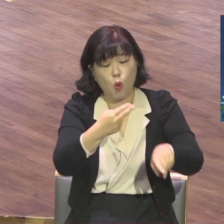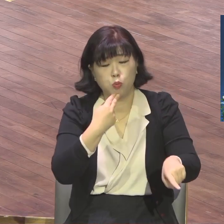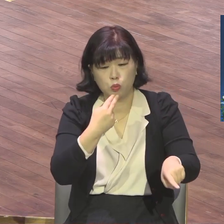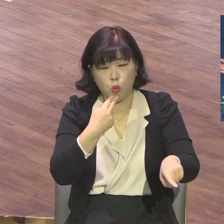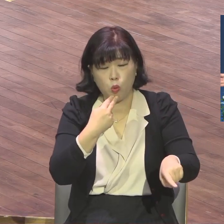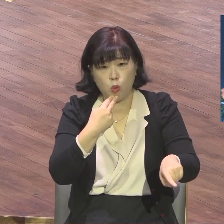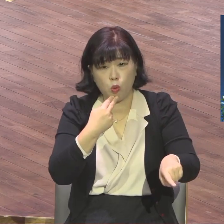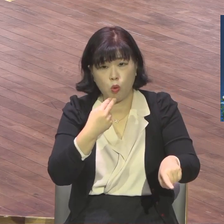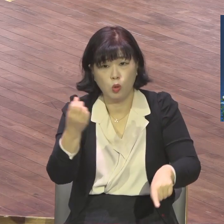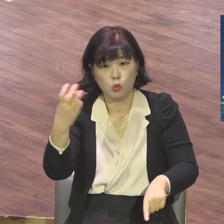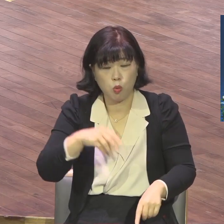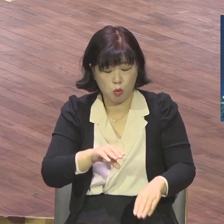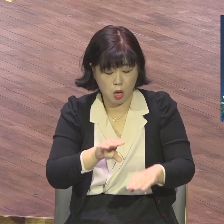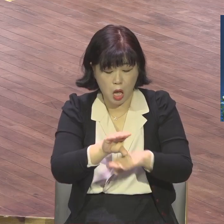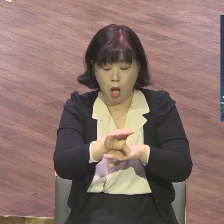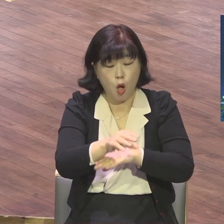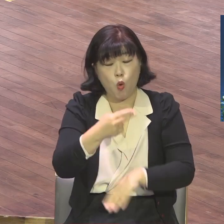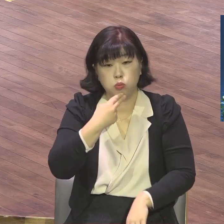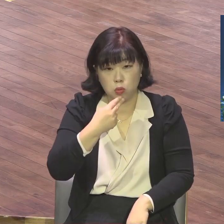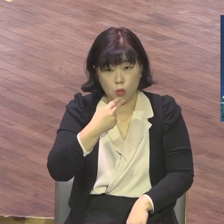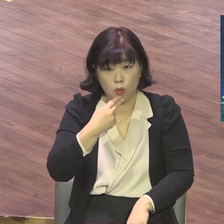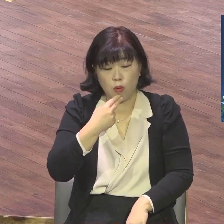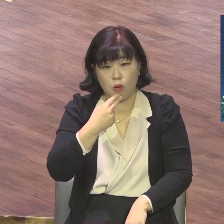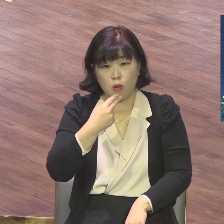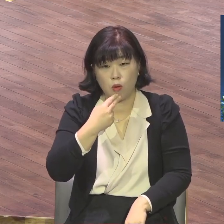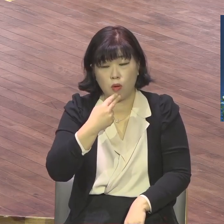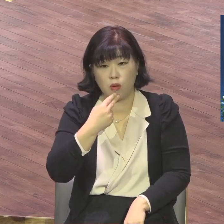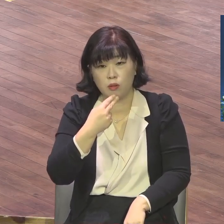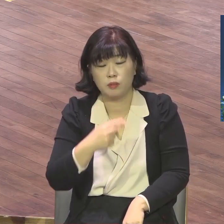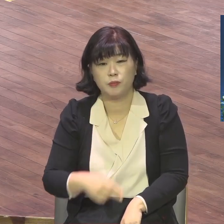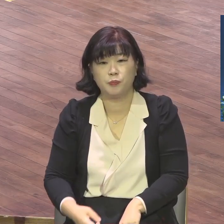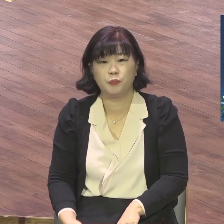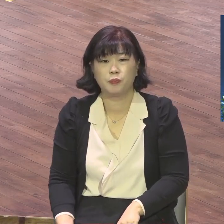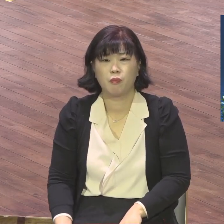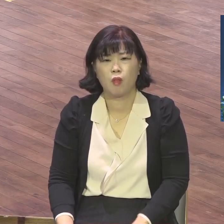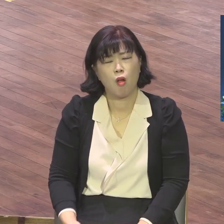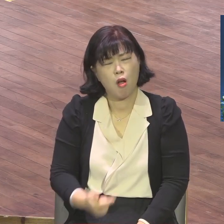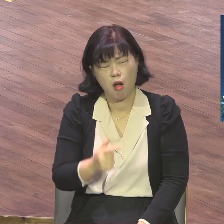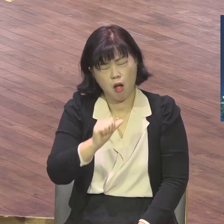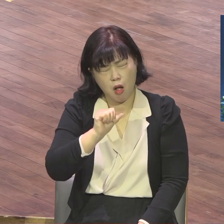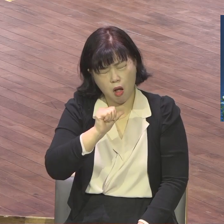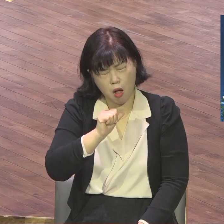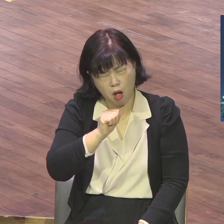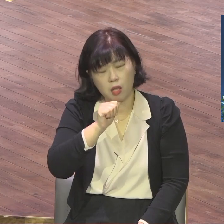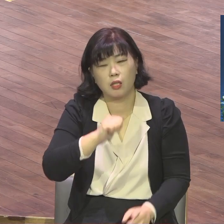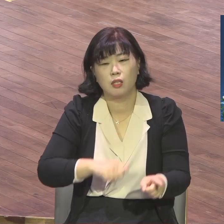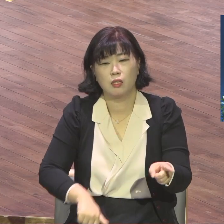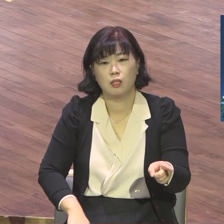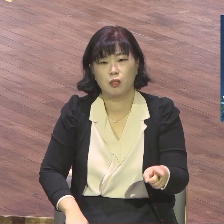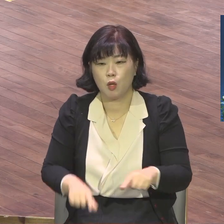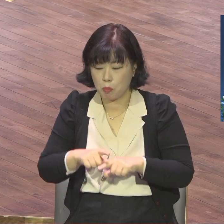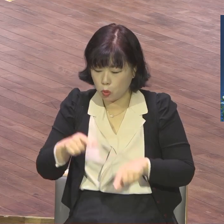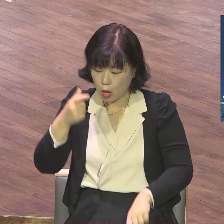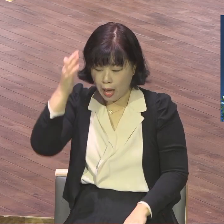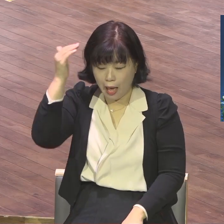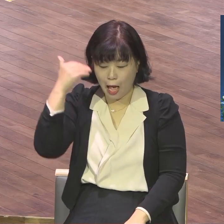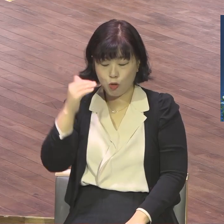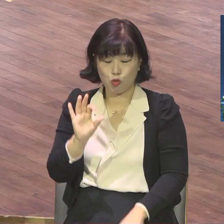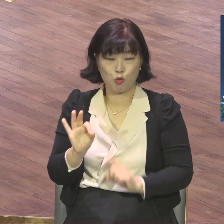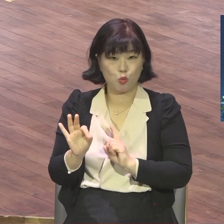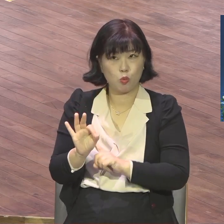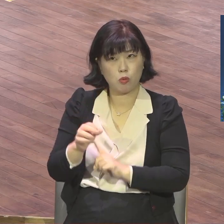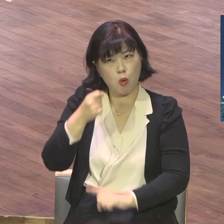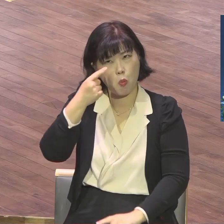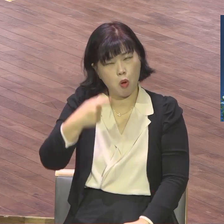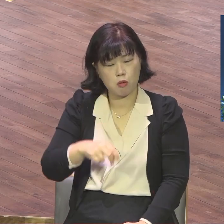너무 가난한 나라니까, 너무 어려우니까. 보통 우리나라 돈으로 말하면 뭐 20만원, 30만원 가지고 한